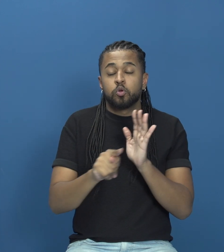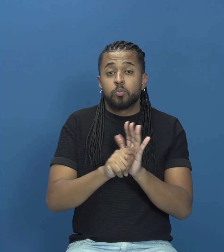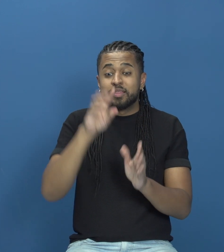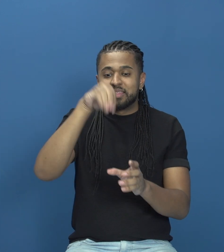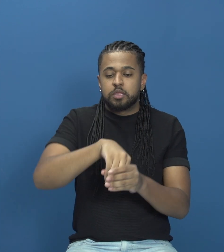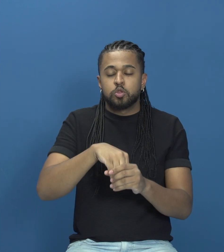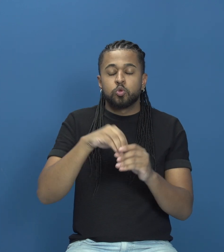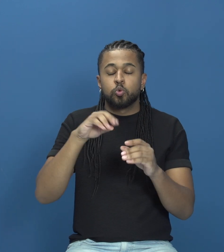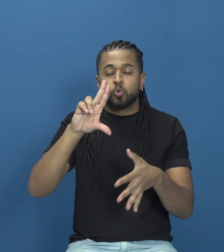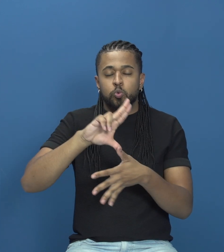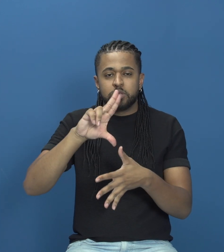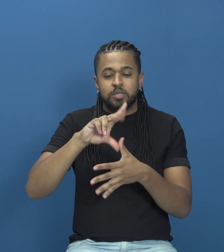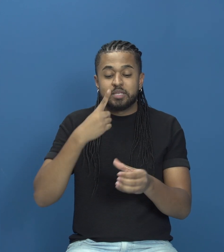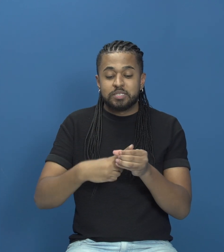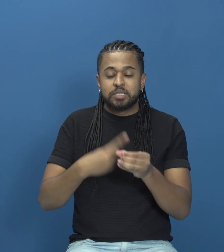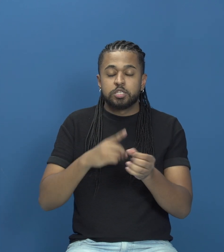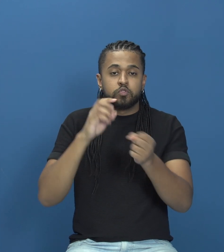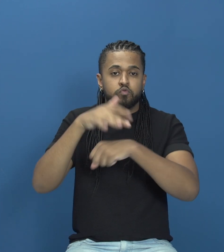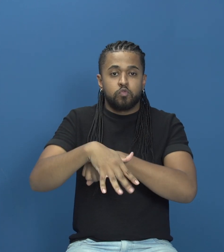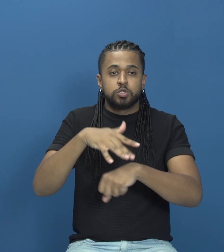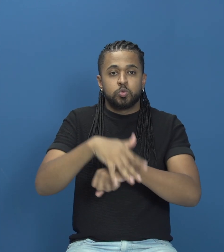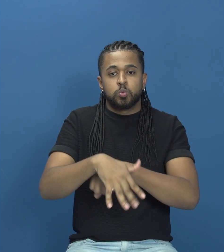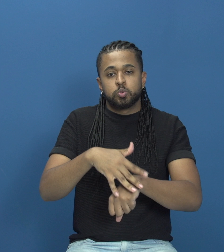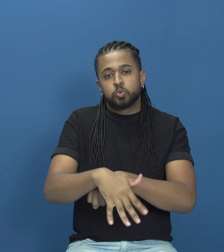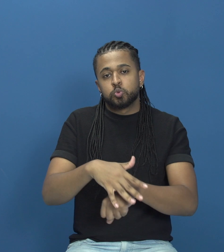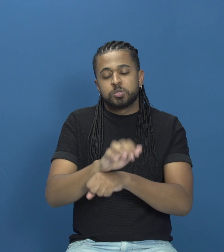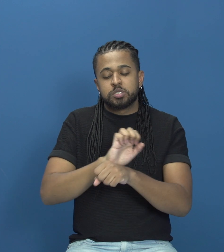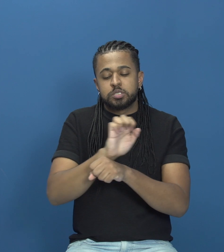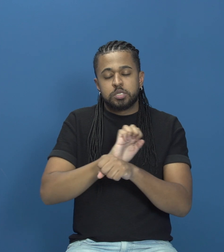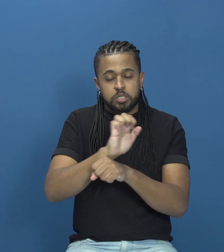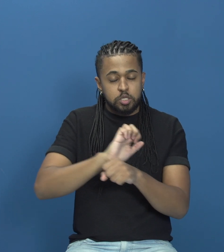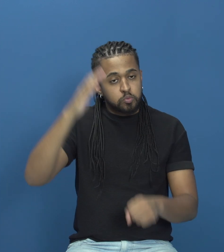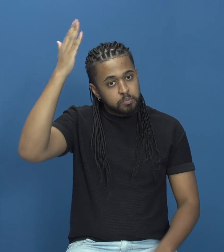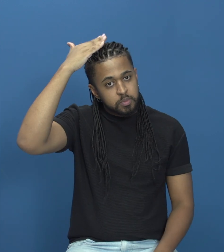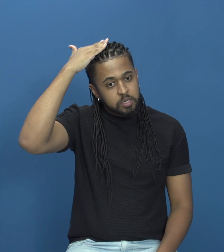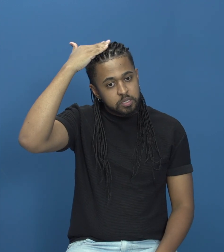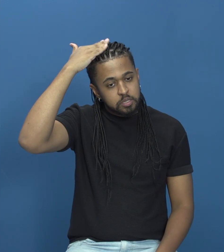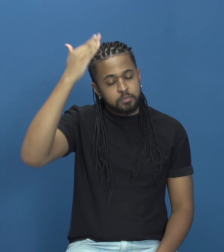da UNILA, na cidade de Foz do Iguaçu, no estado do Paraná.